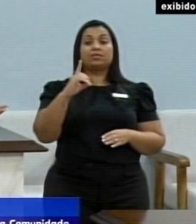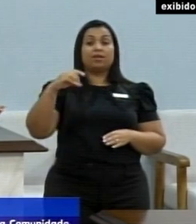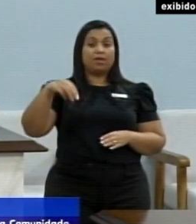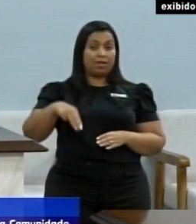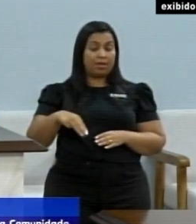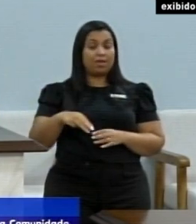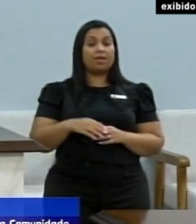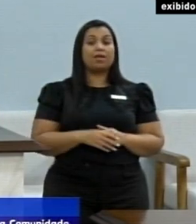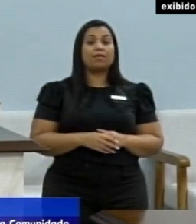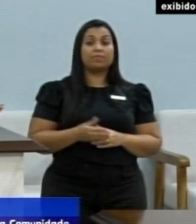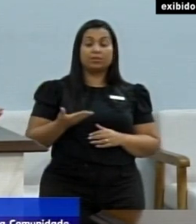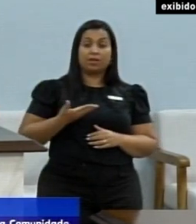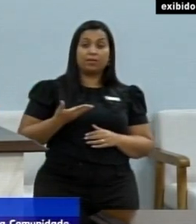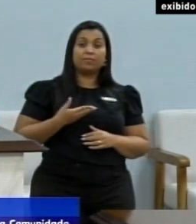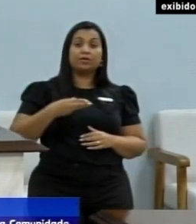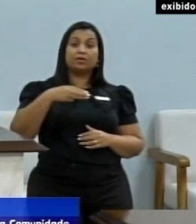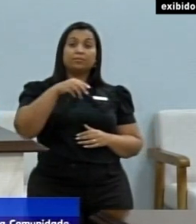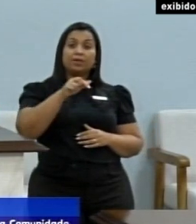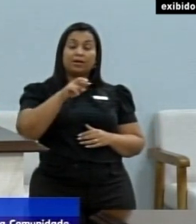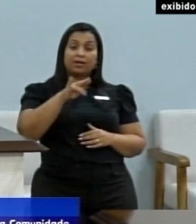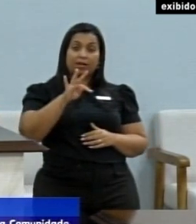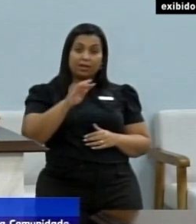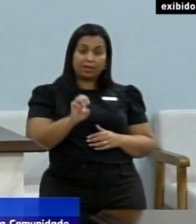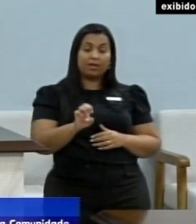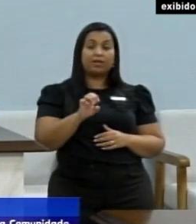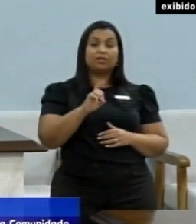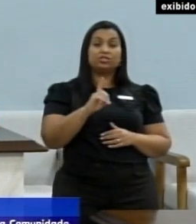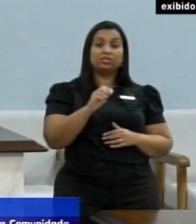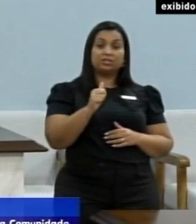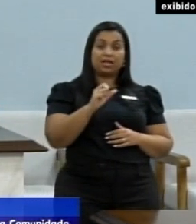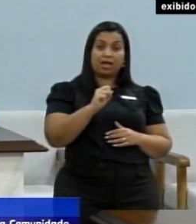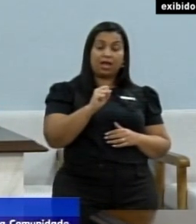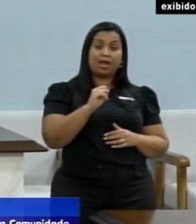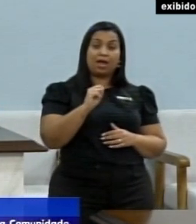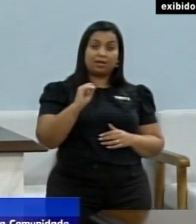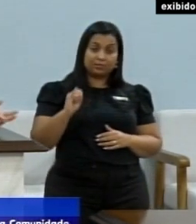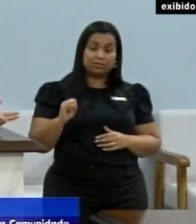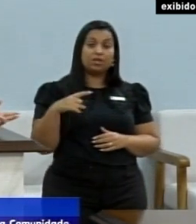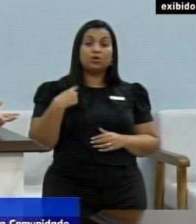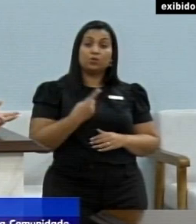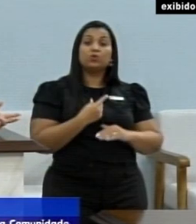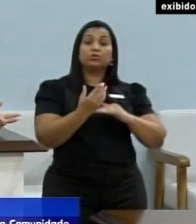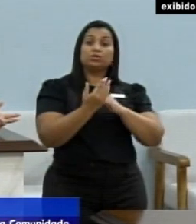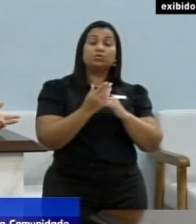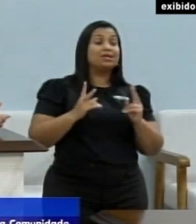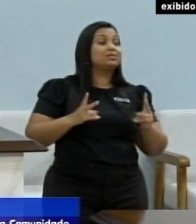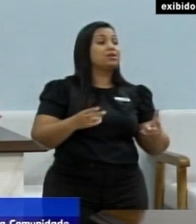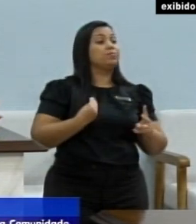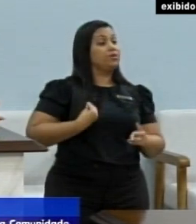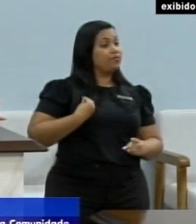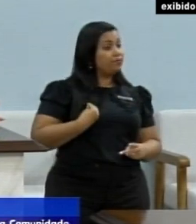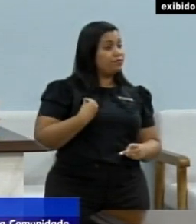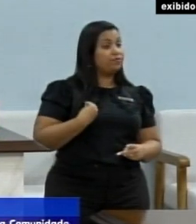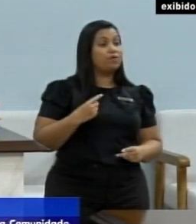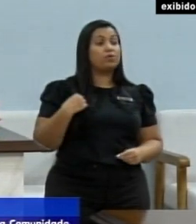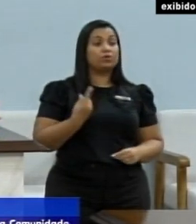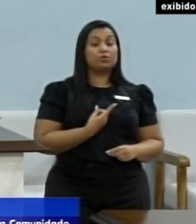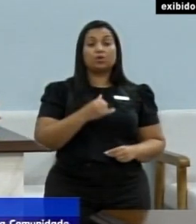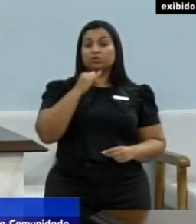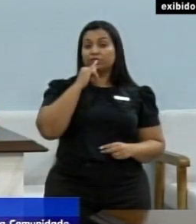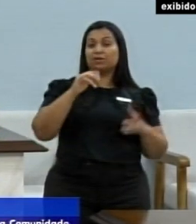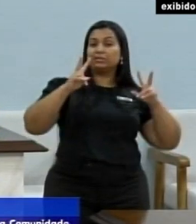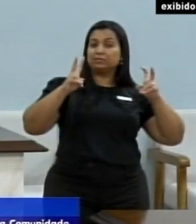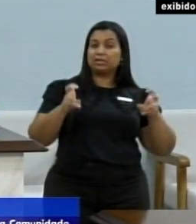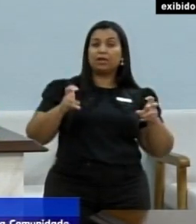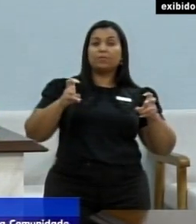as nossas amigas aí, a doutora Margarete, a doutora Dálice, que nos atendem sempre, que estão sempre tão presentes quando nós dizemos esse assunto